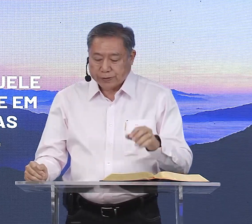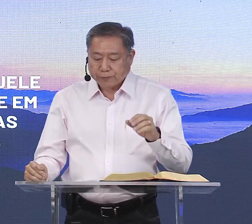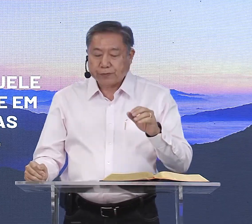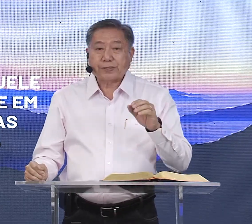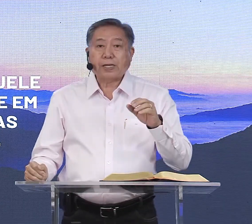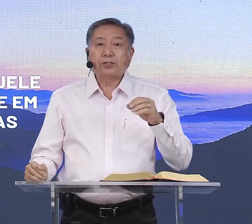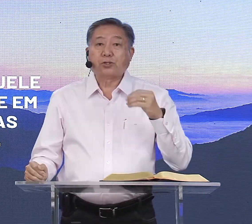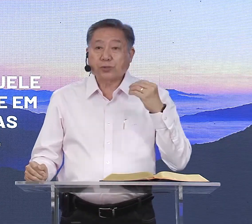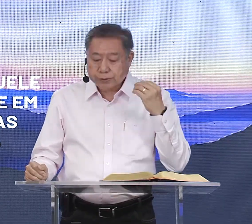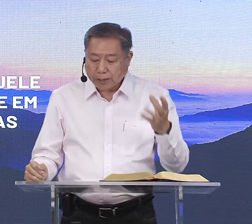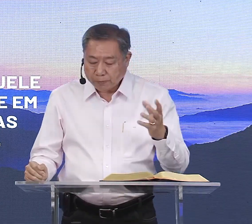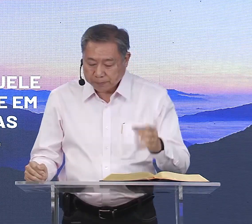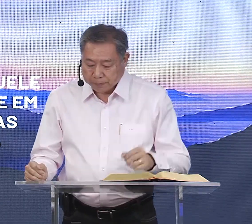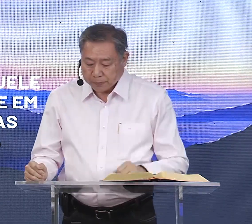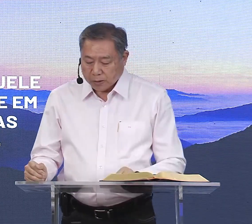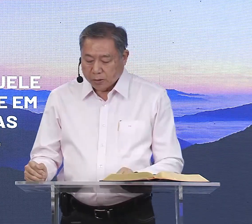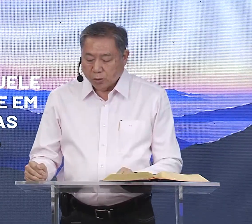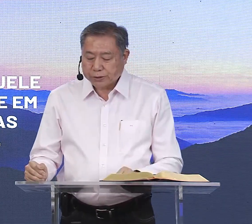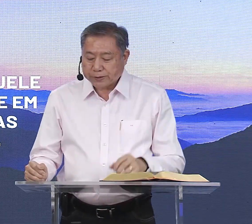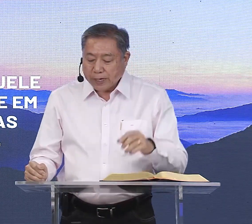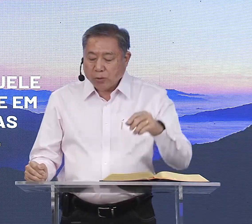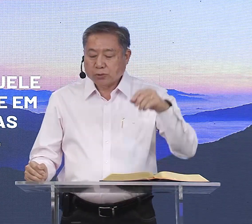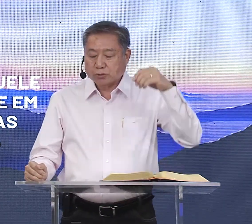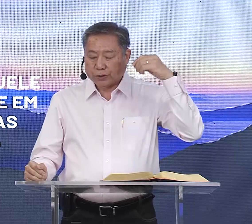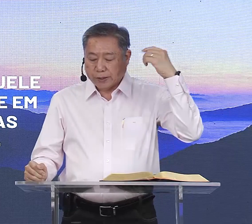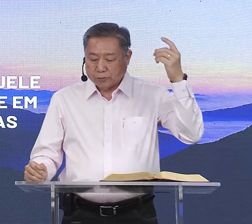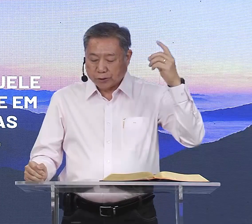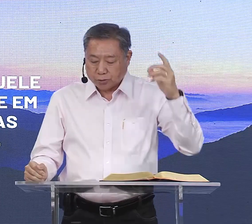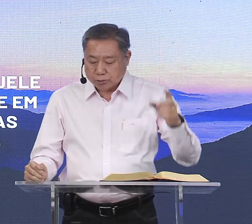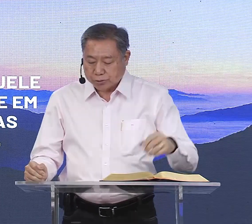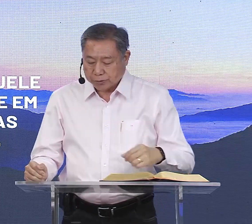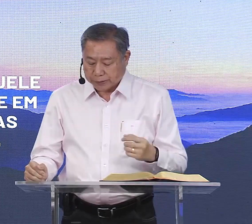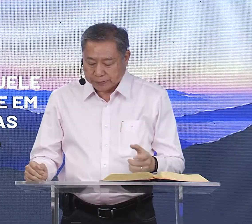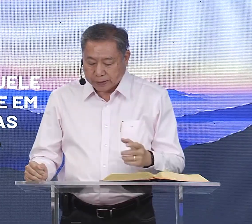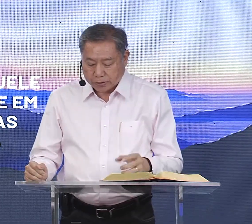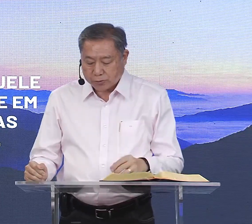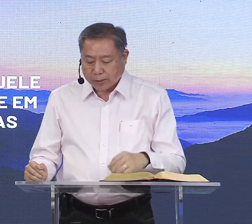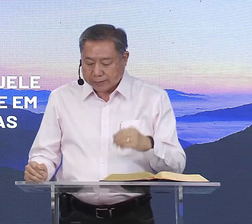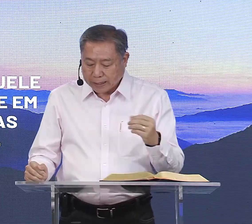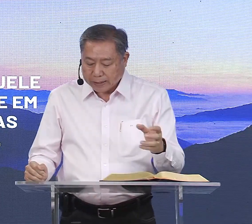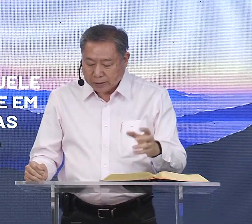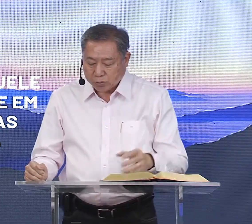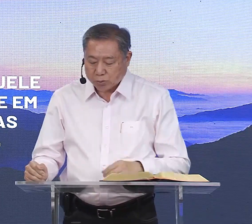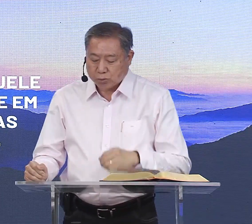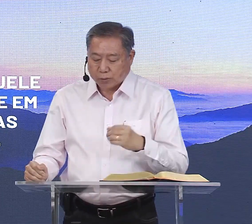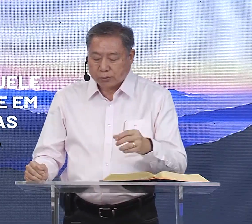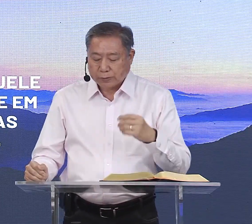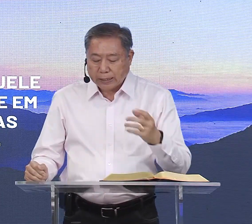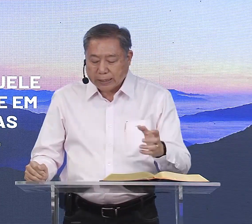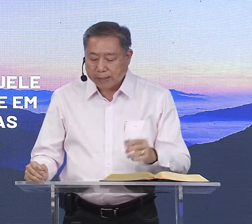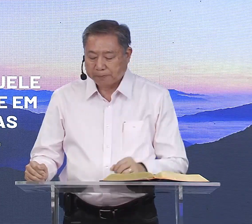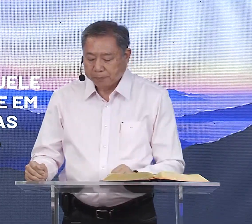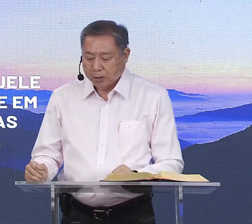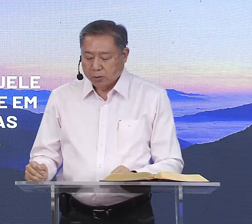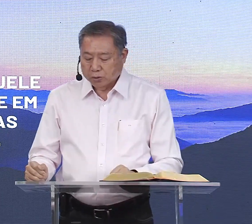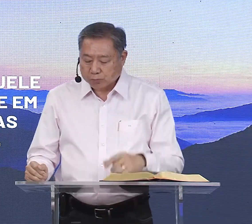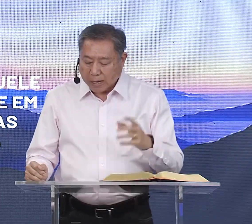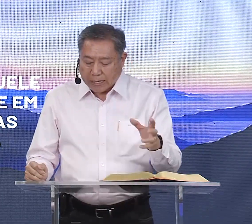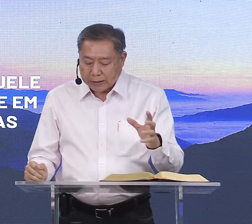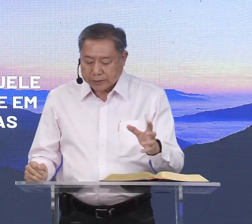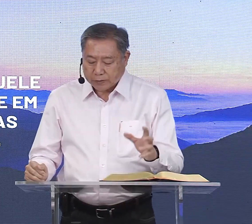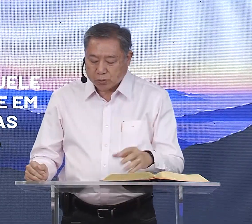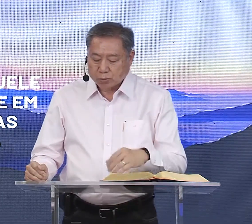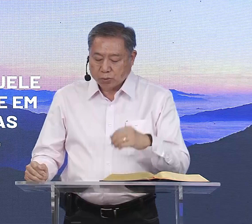tu fizeste o céu dos céus e todo o seu exército, a terra e tudo quanto nele há,